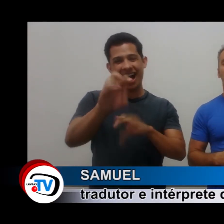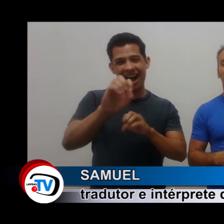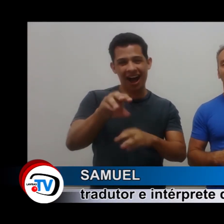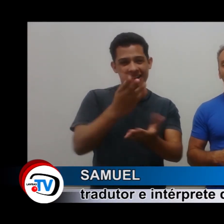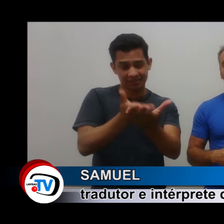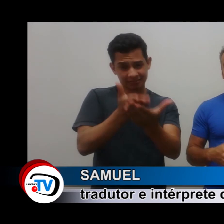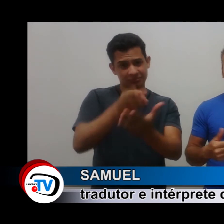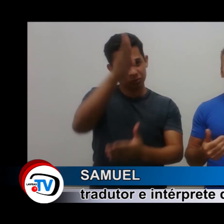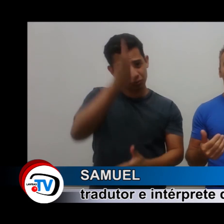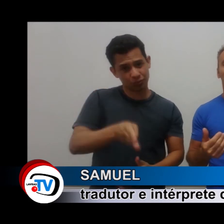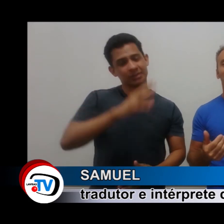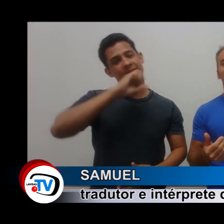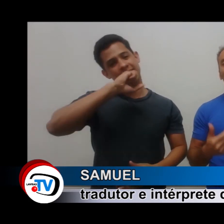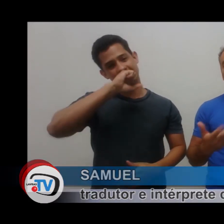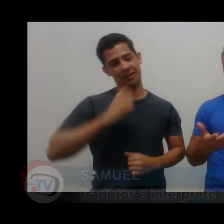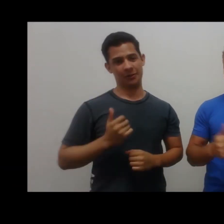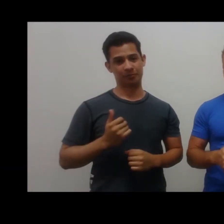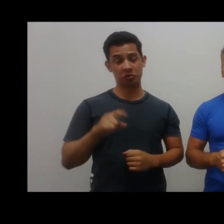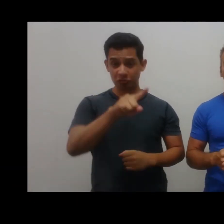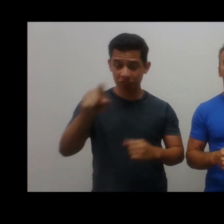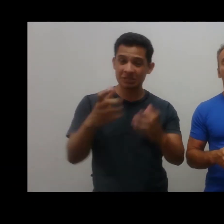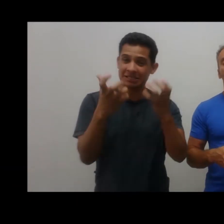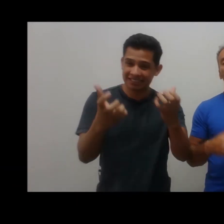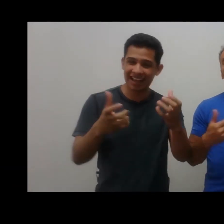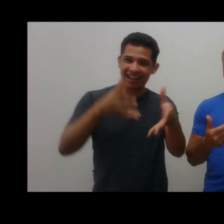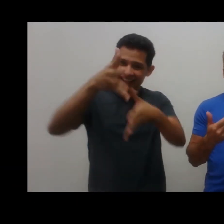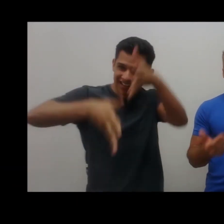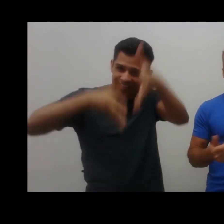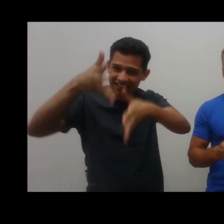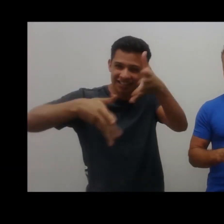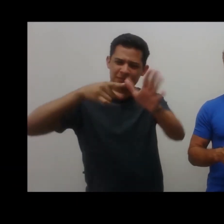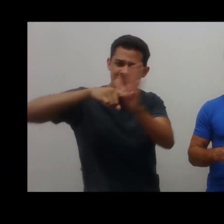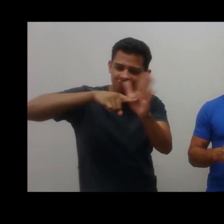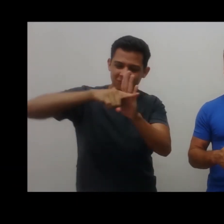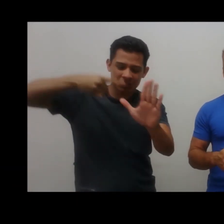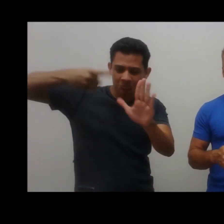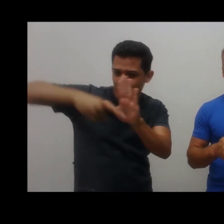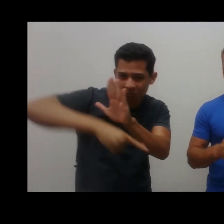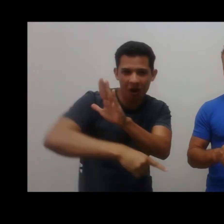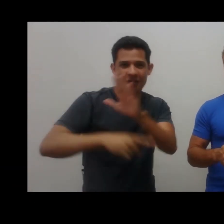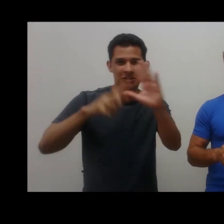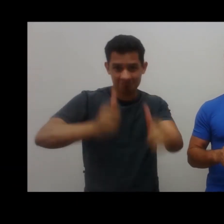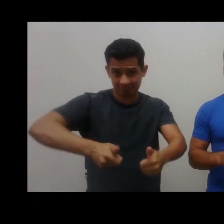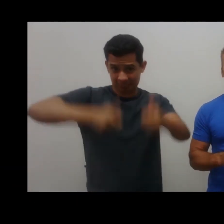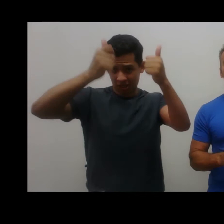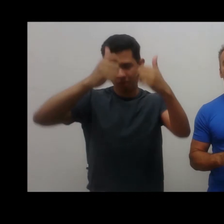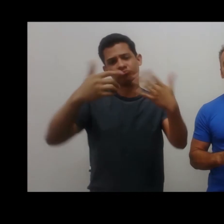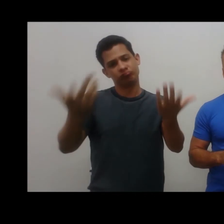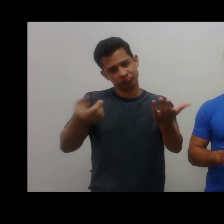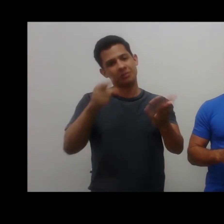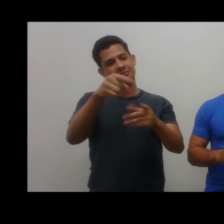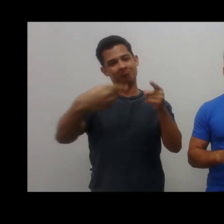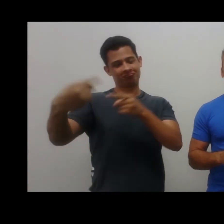Para se candidatar, as pessoas querem se aperfeiçoar no conhecimento da língua brasileira de sinais.